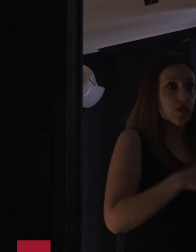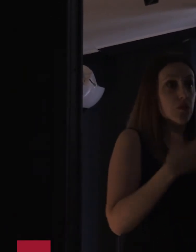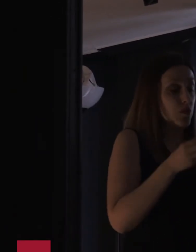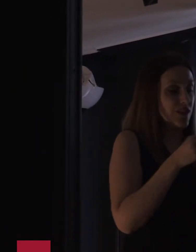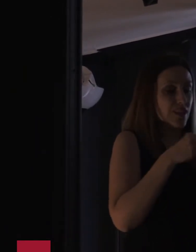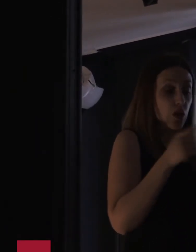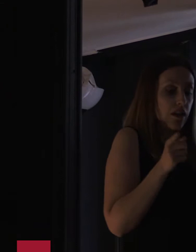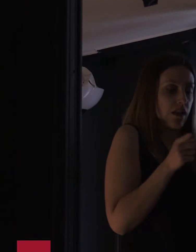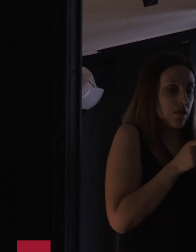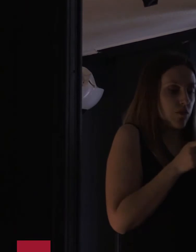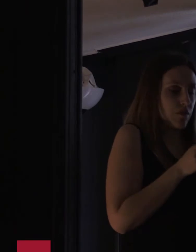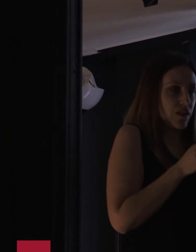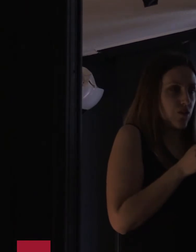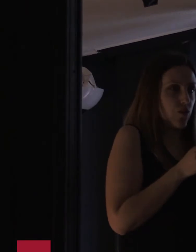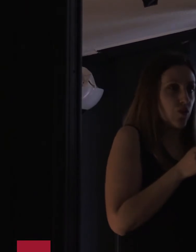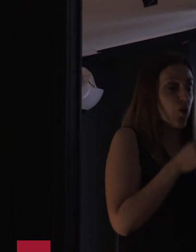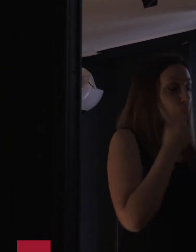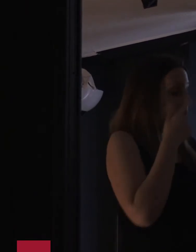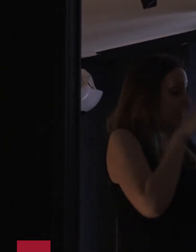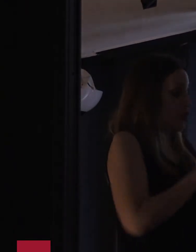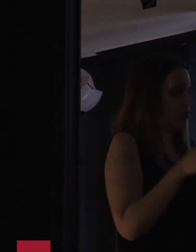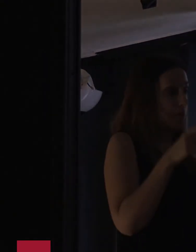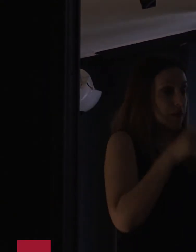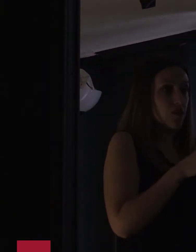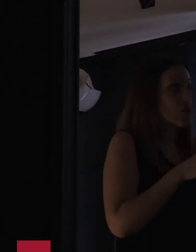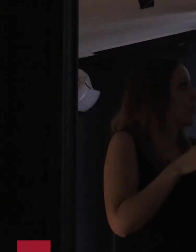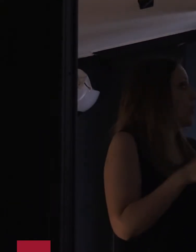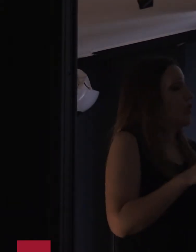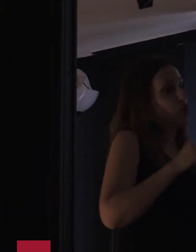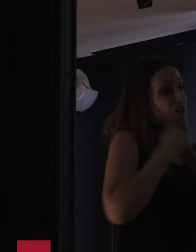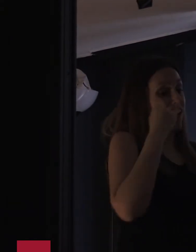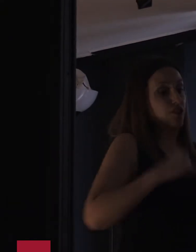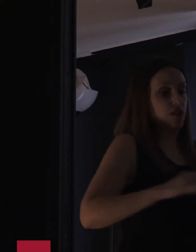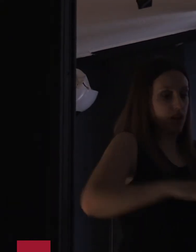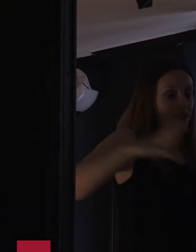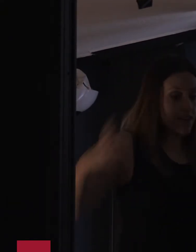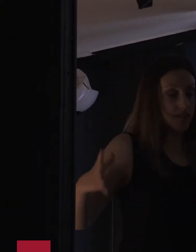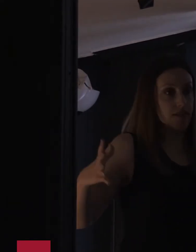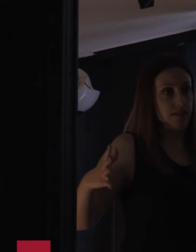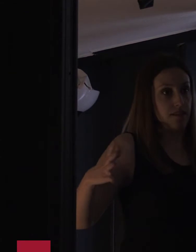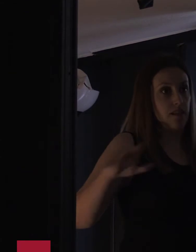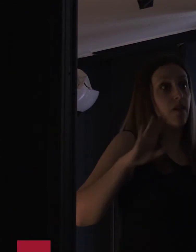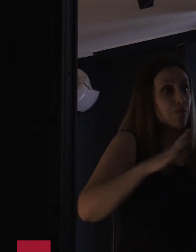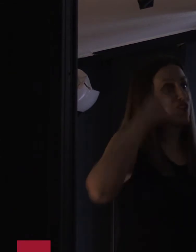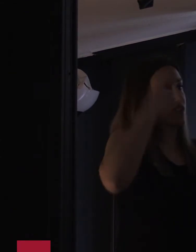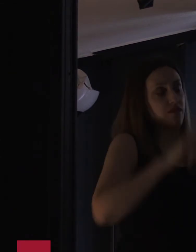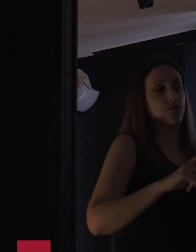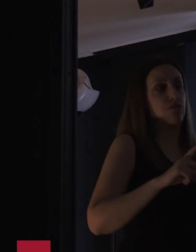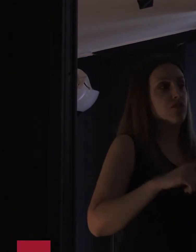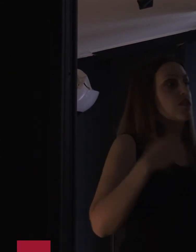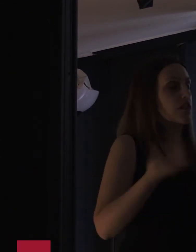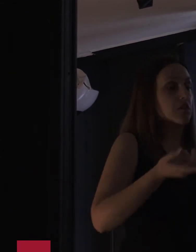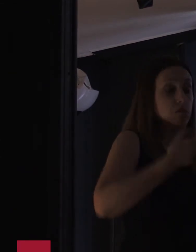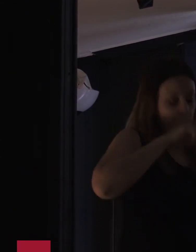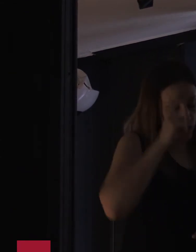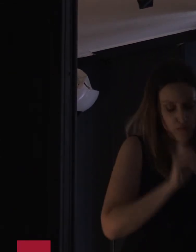muy pequeñito, un detector muy pequeñito y una electrónica así de grande. Pero sabemos que nosotros